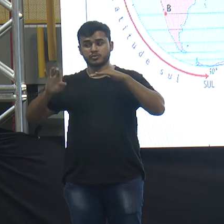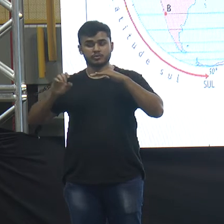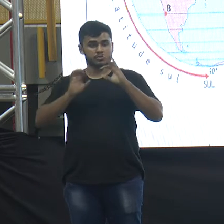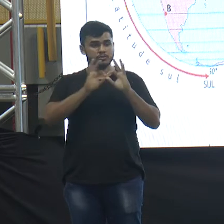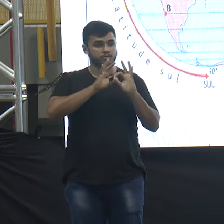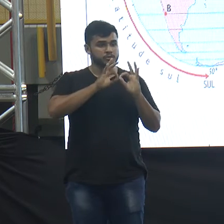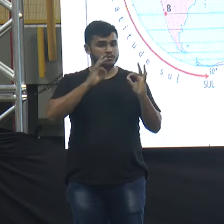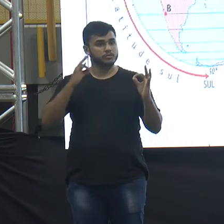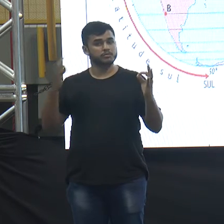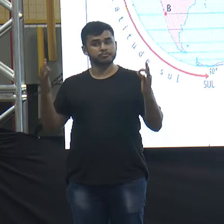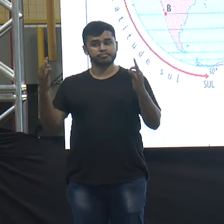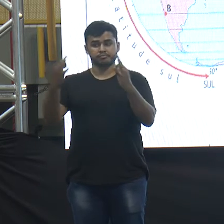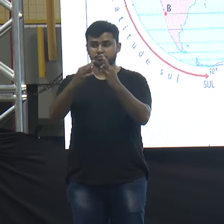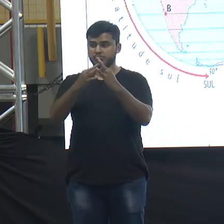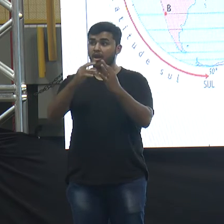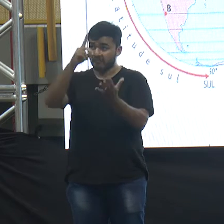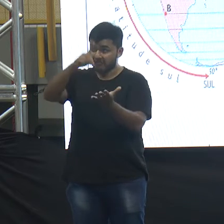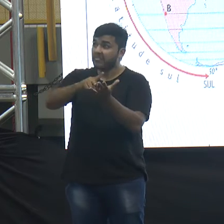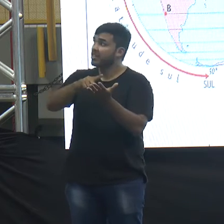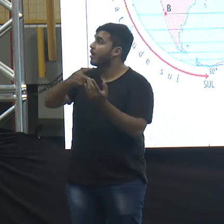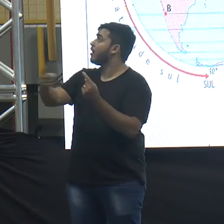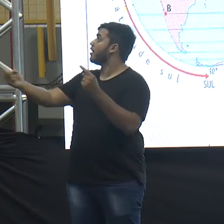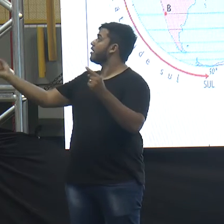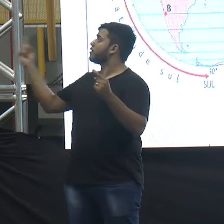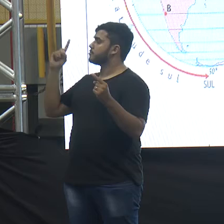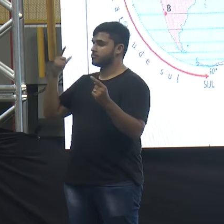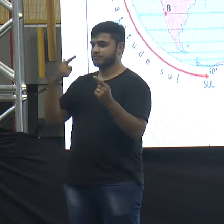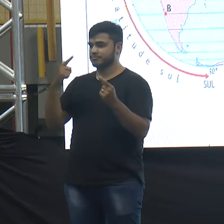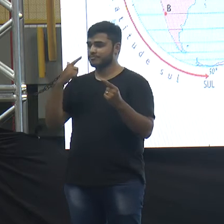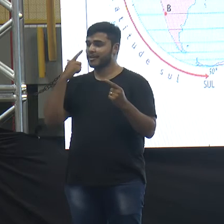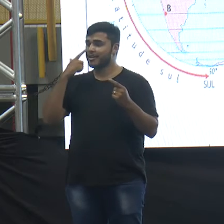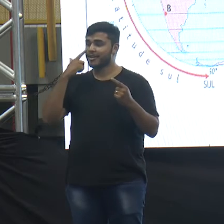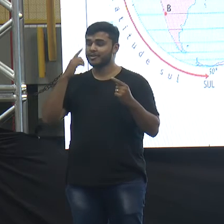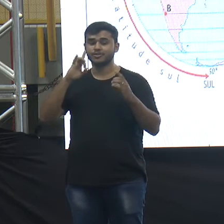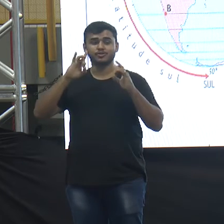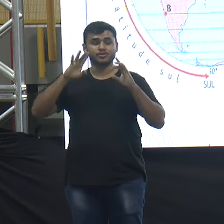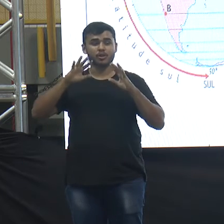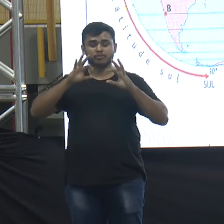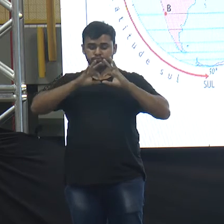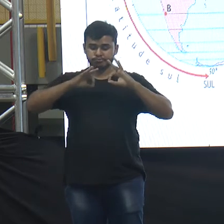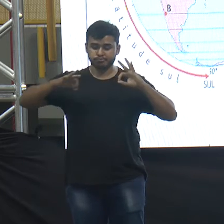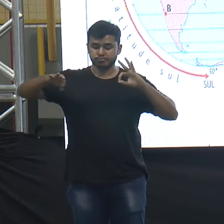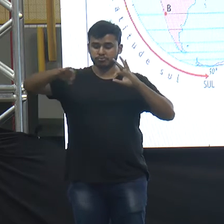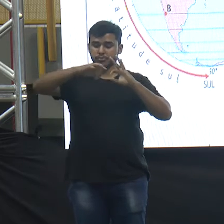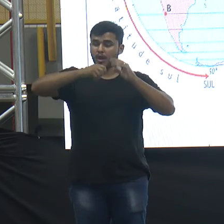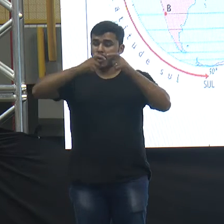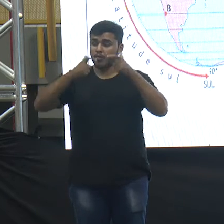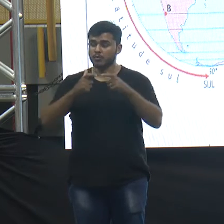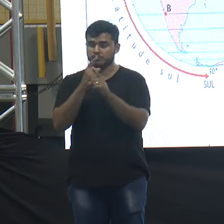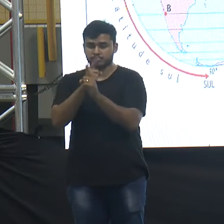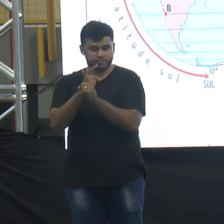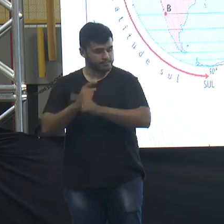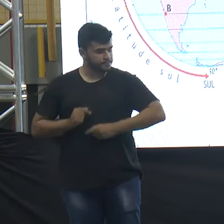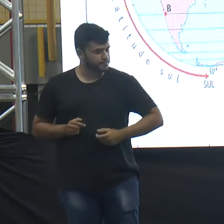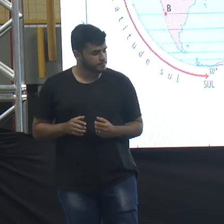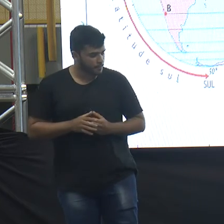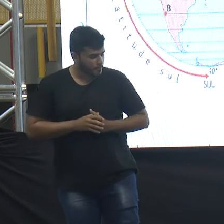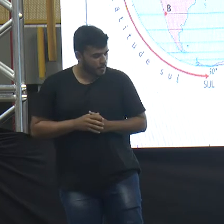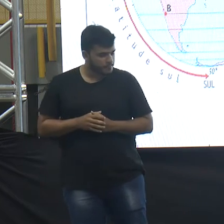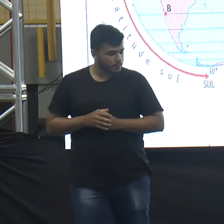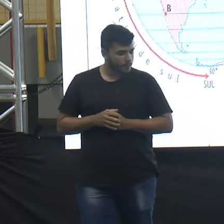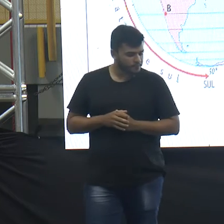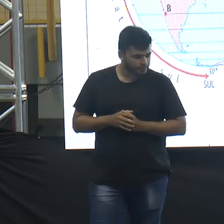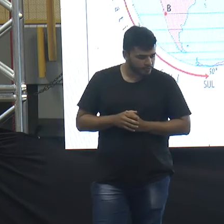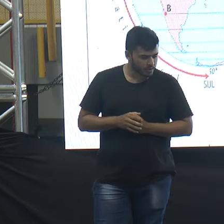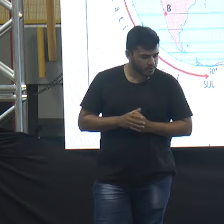linhas imaginárias. Elas foram traçadas exatamente para aperfeiçoar o sistema de localização. Então, ponto A, qual